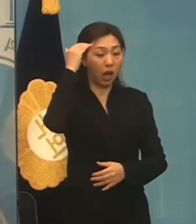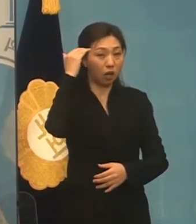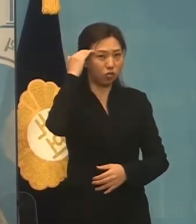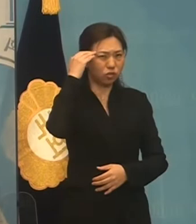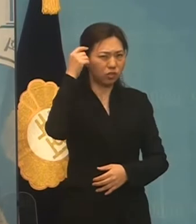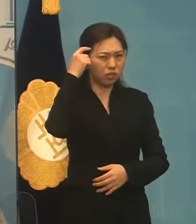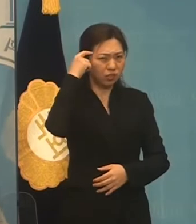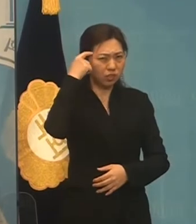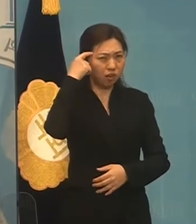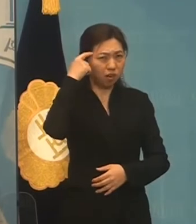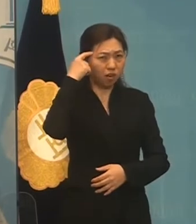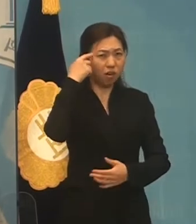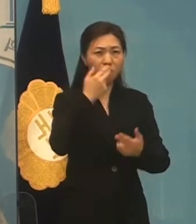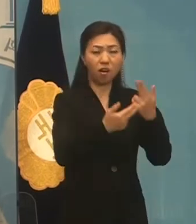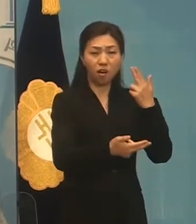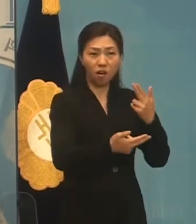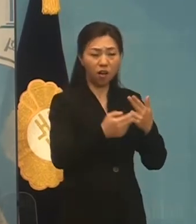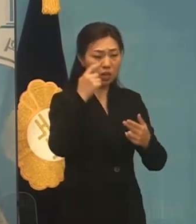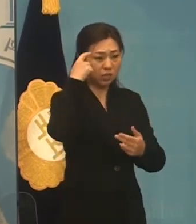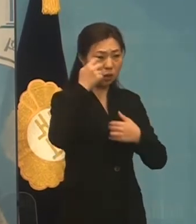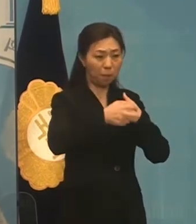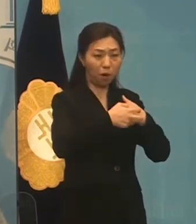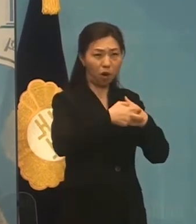대한신경정신학회는 분명한 조치를 취해야 할 것입니다.